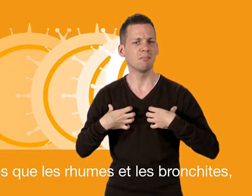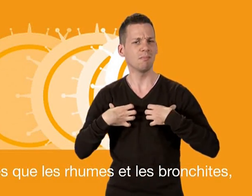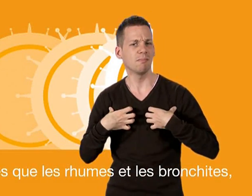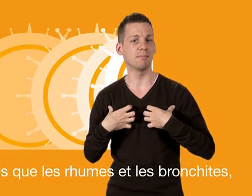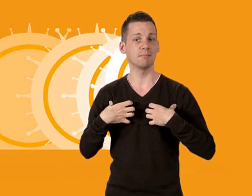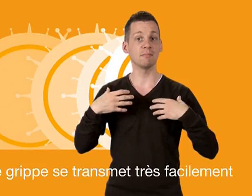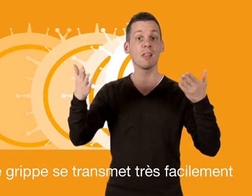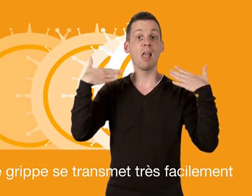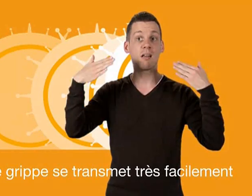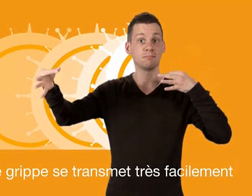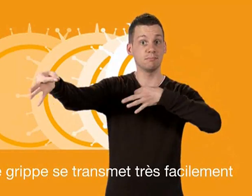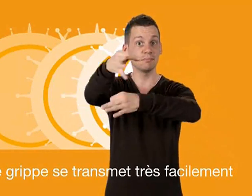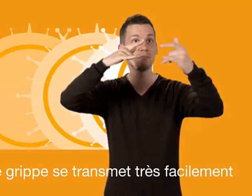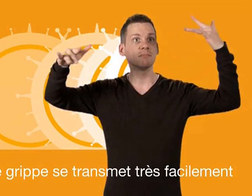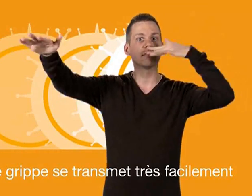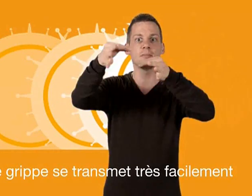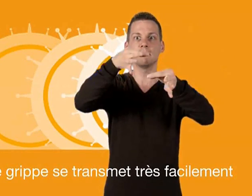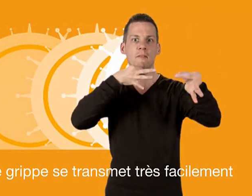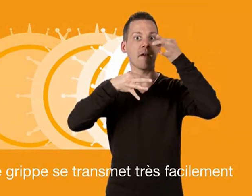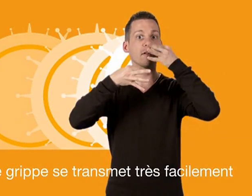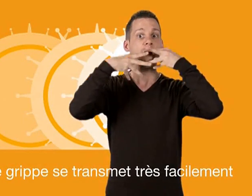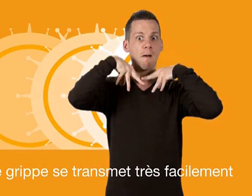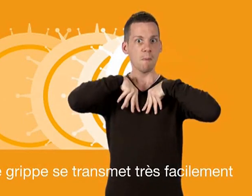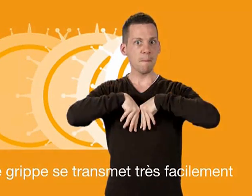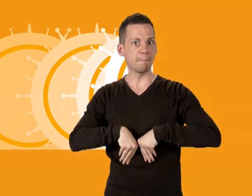cette grippe se transmet très facilement par voie aérienne.